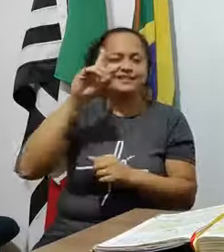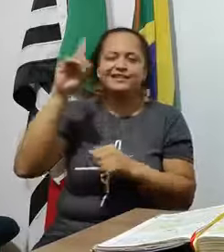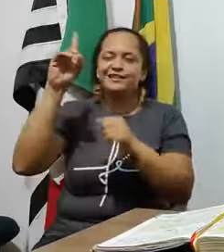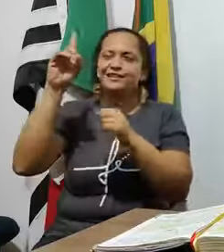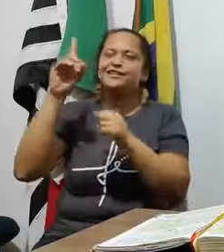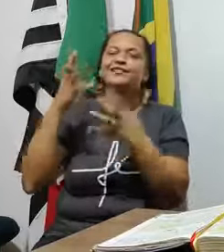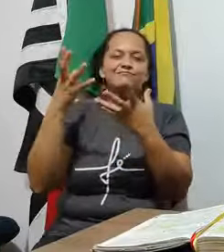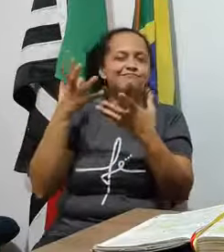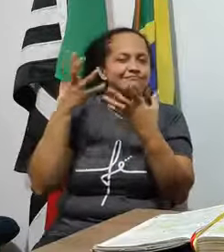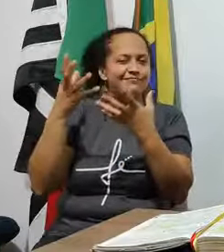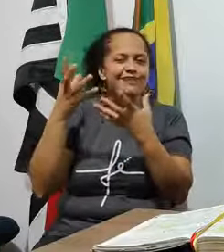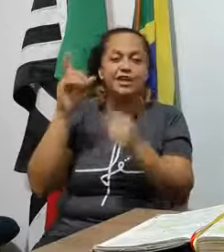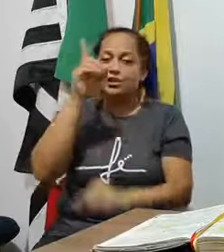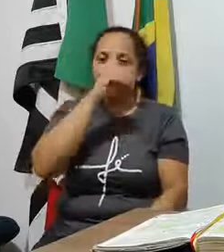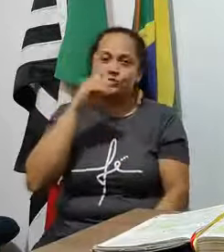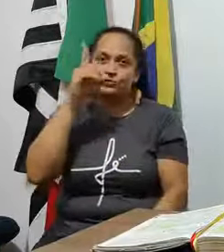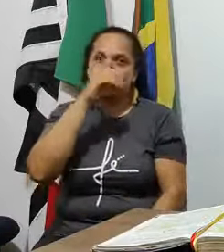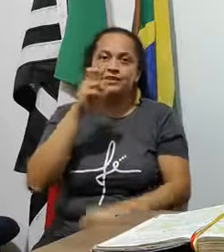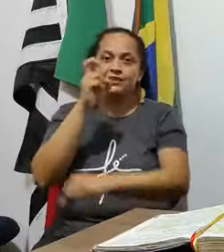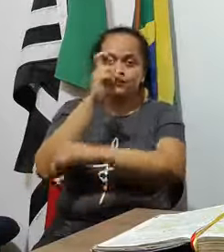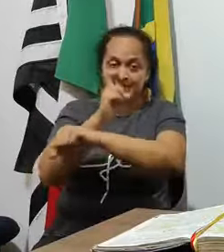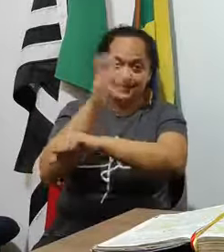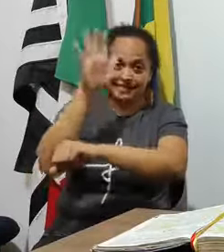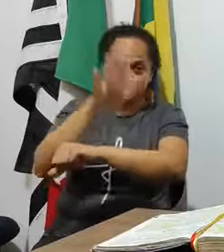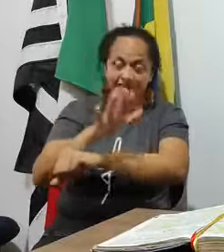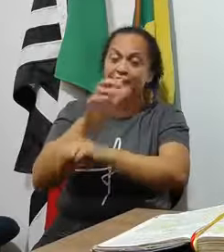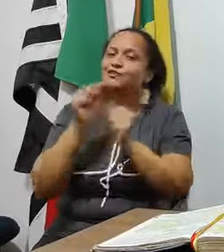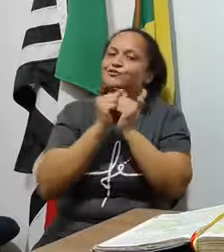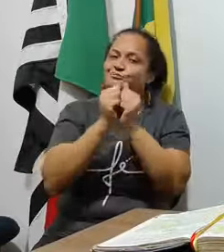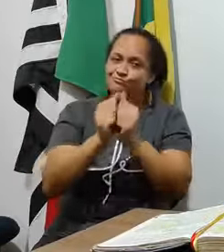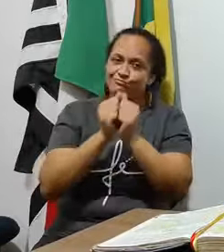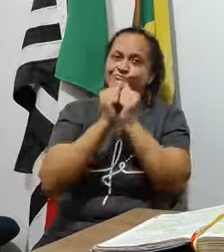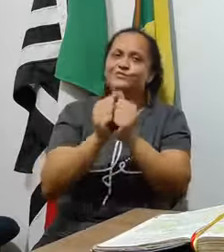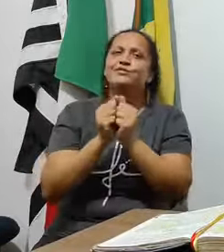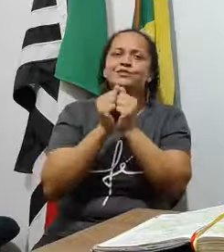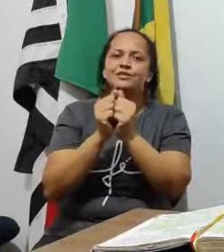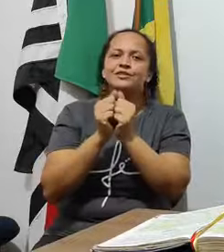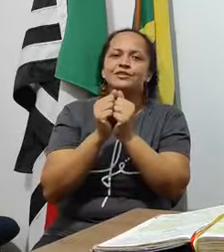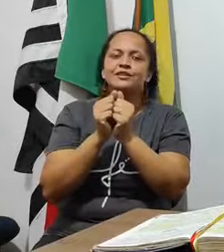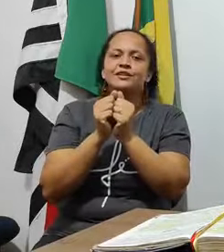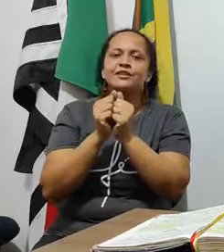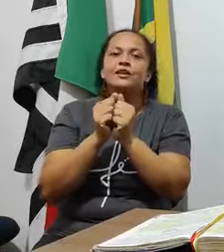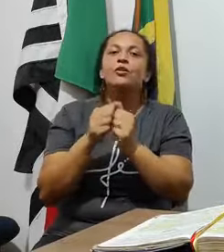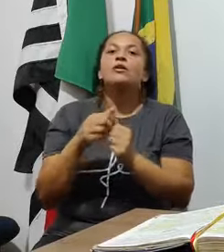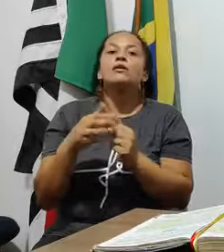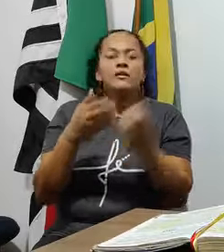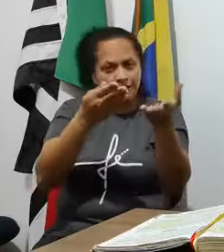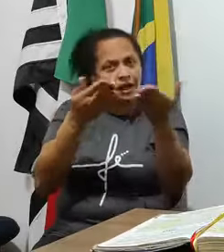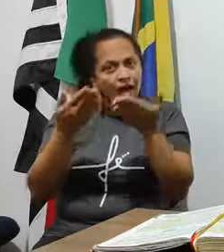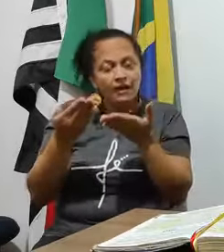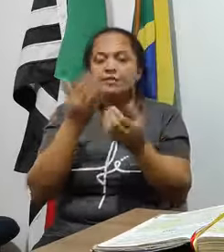permitir, domingo às 5 da tarde estaremos juntos aqui. Vamos trazer os nossos alimentos,